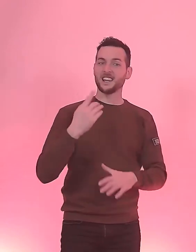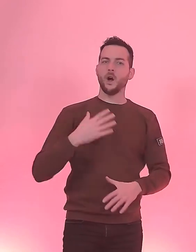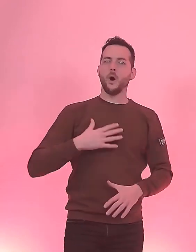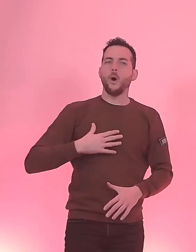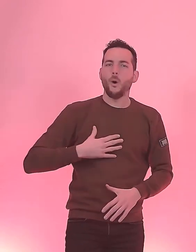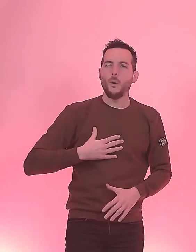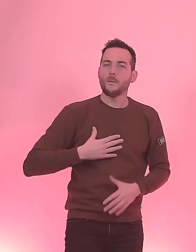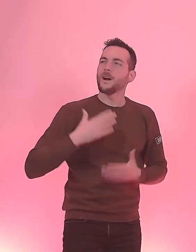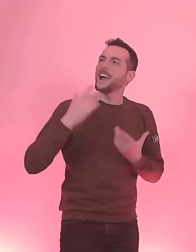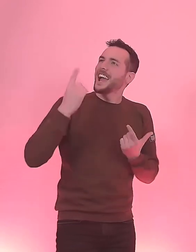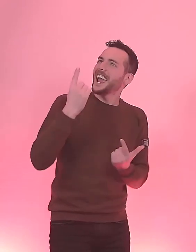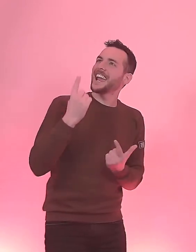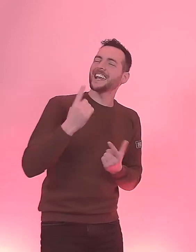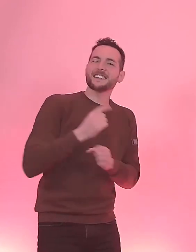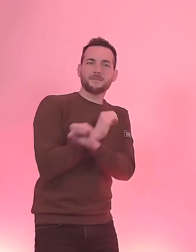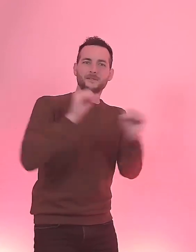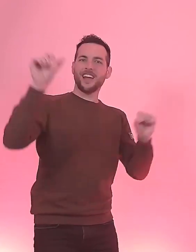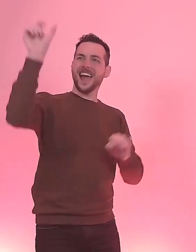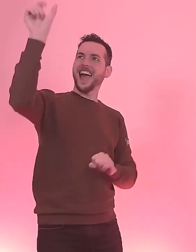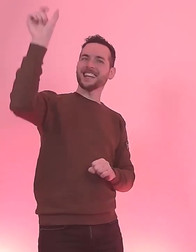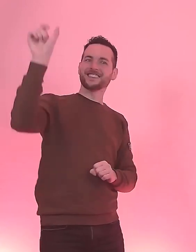oh maanden